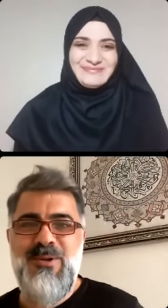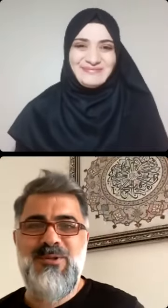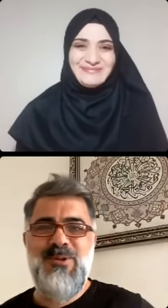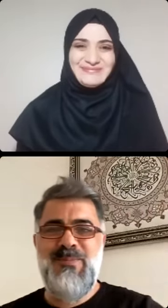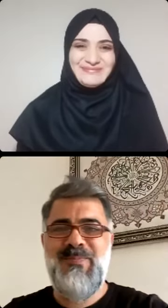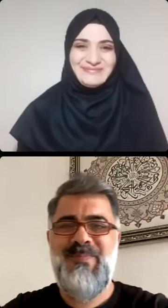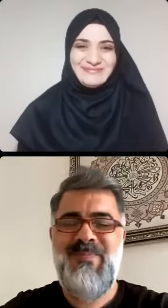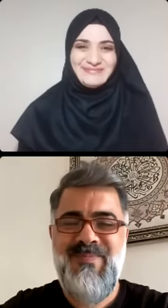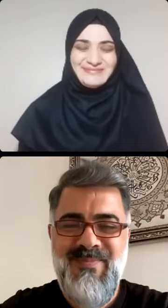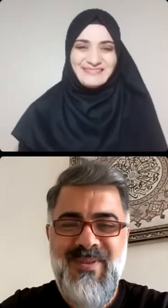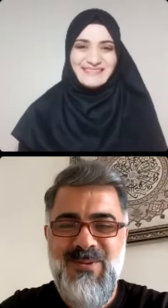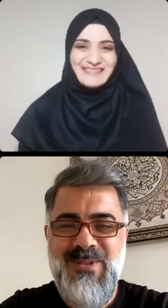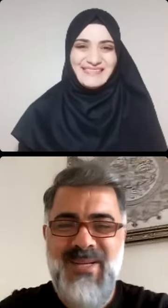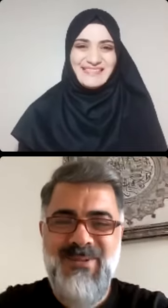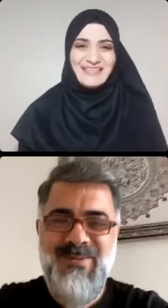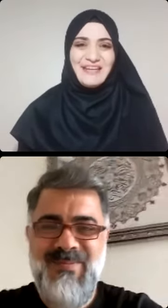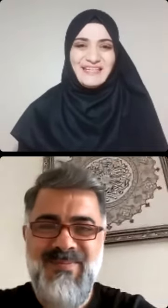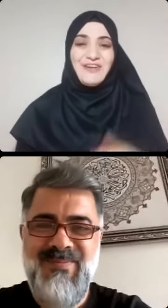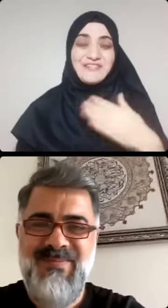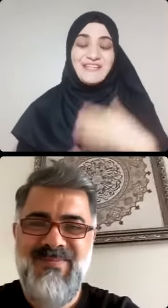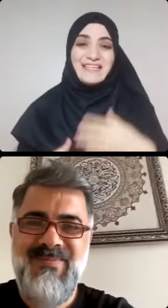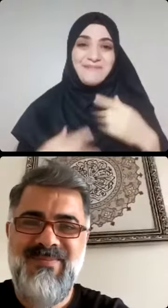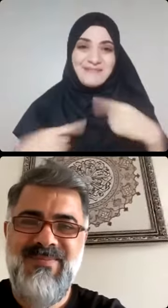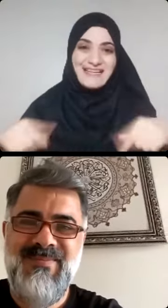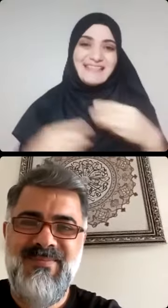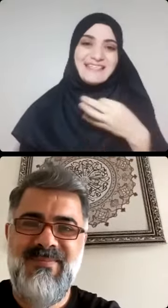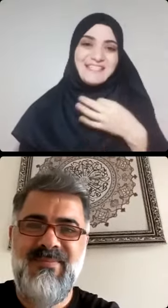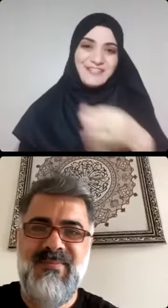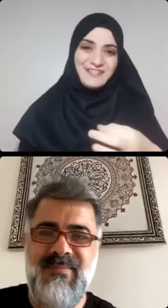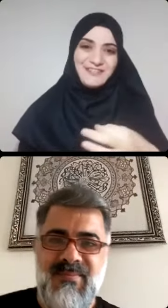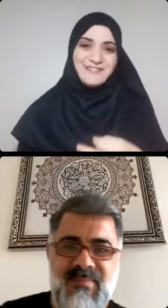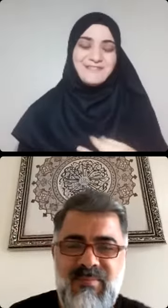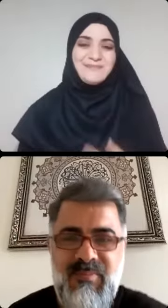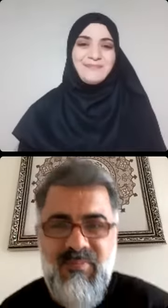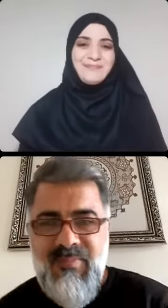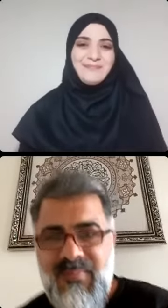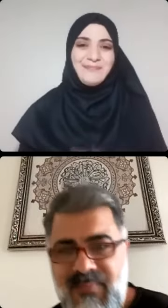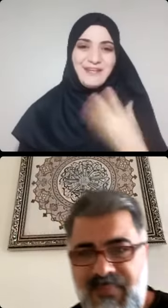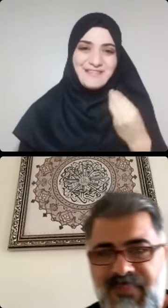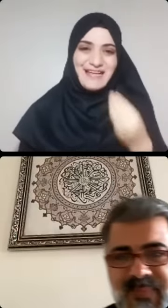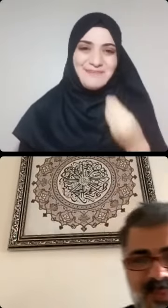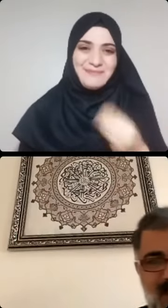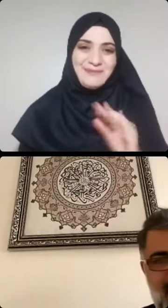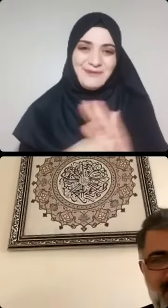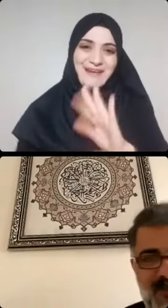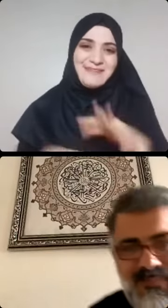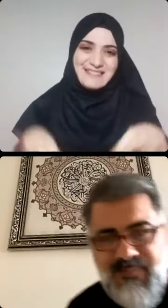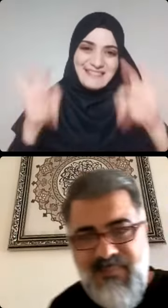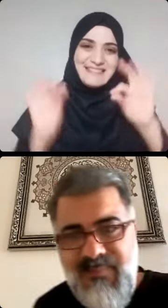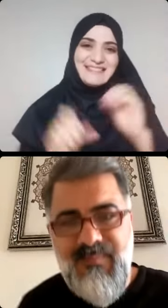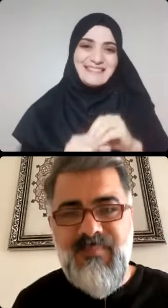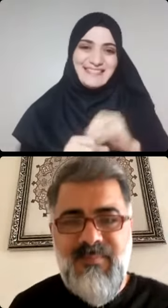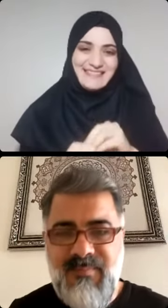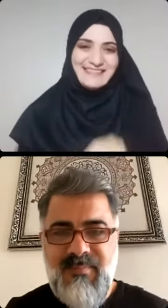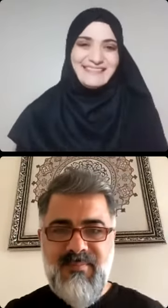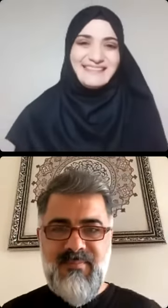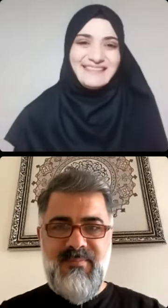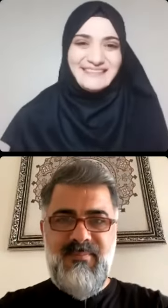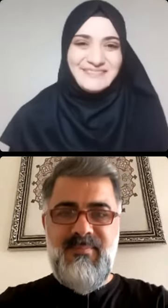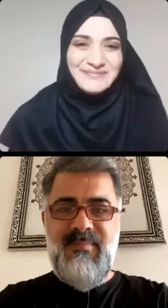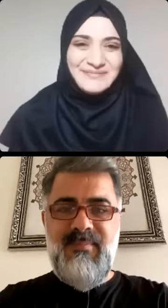teşekkür ediyorum. Çok sağ olun. Öncelikle bizler teşekkür ediyoruz. Böyle güzel bir program hazırladığınız